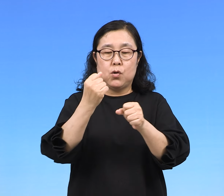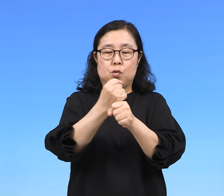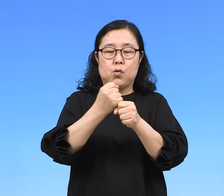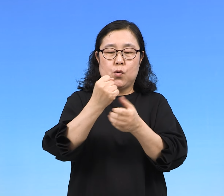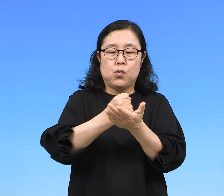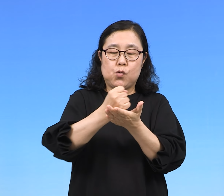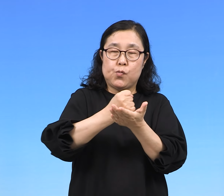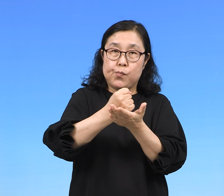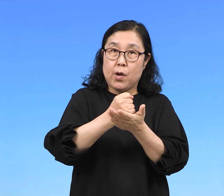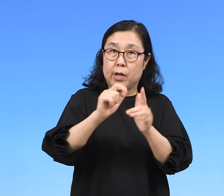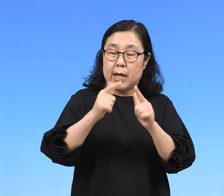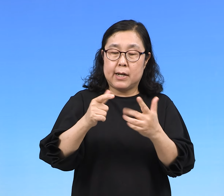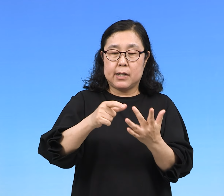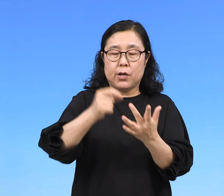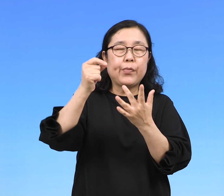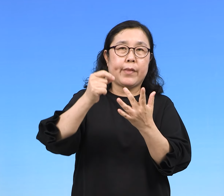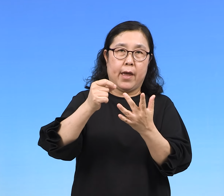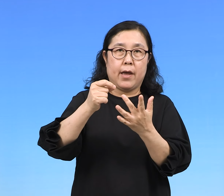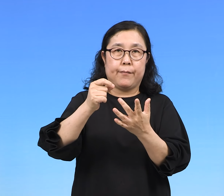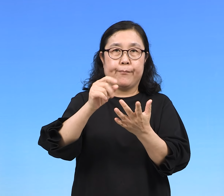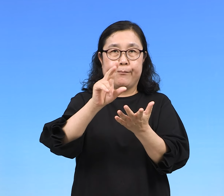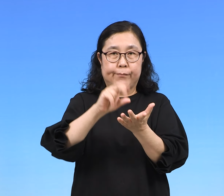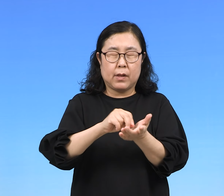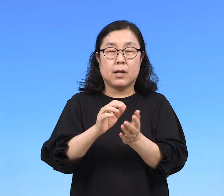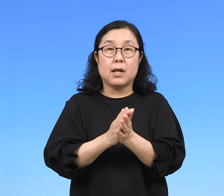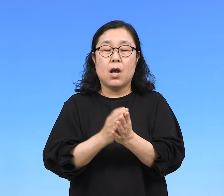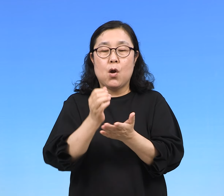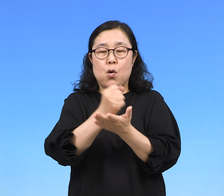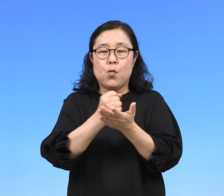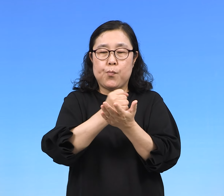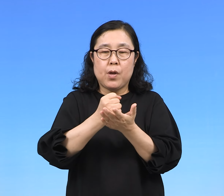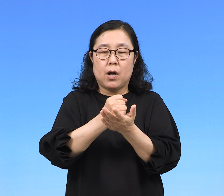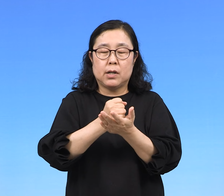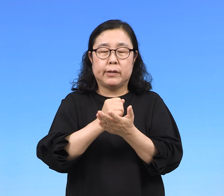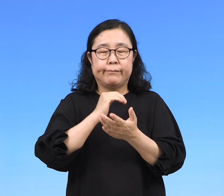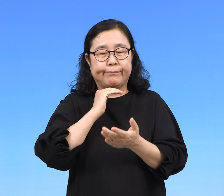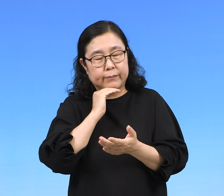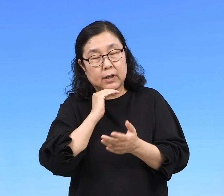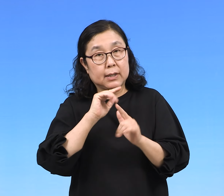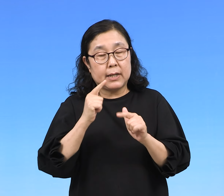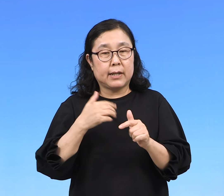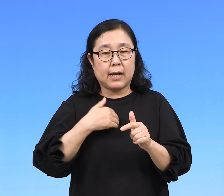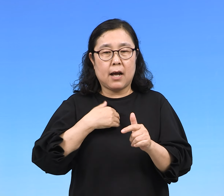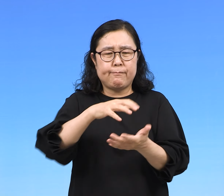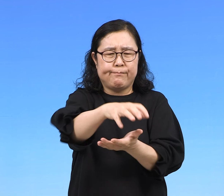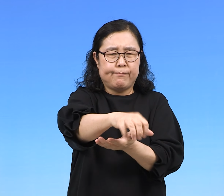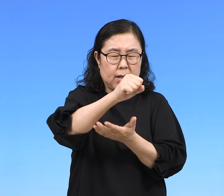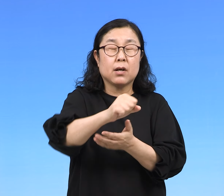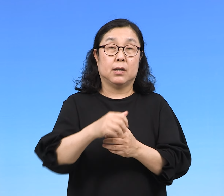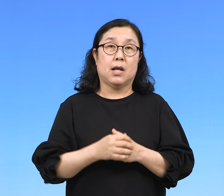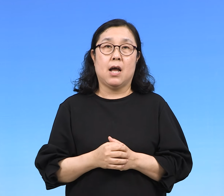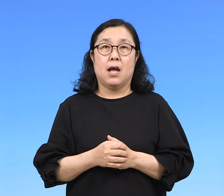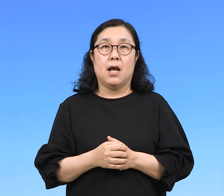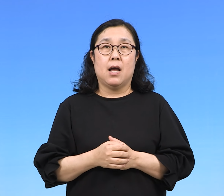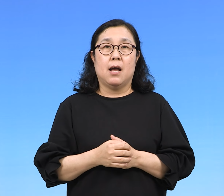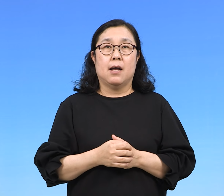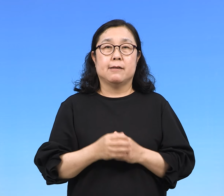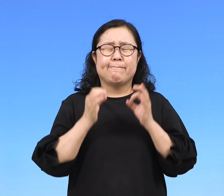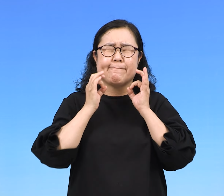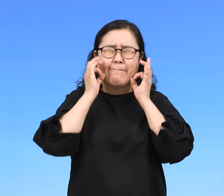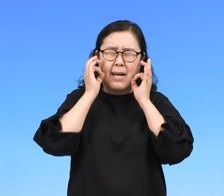기회는 운명이 아니라 선택의 문제이다. 운명은 기다리는 것이 아니라 쟁취하는 것이다.